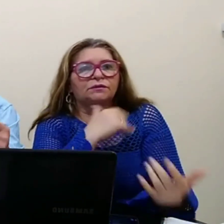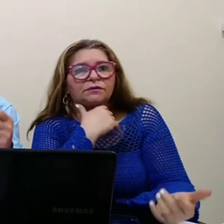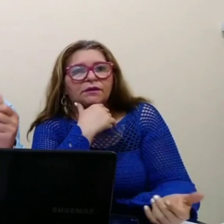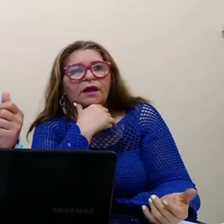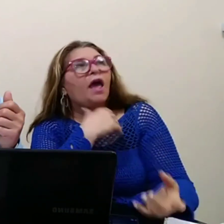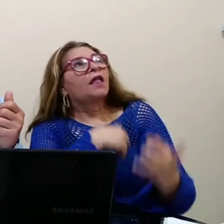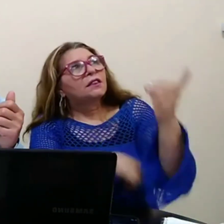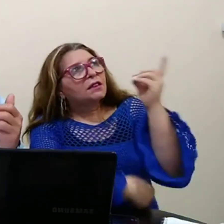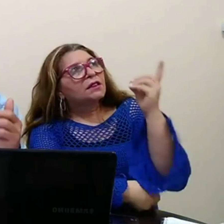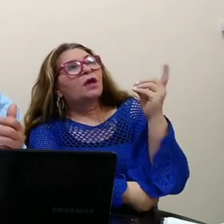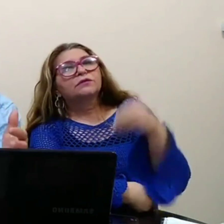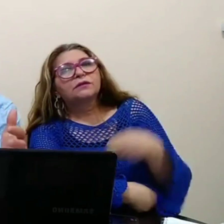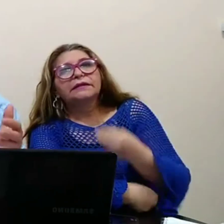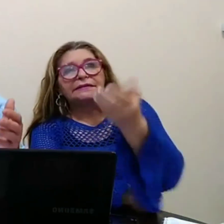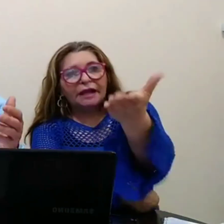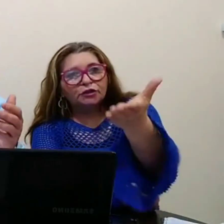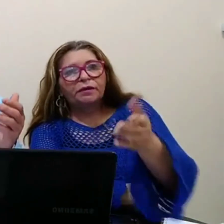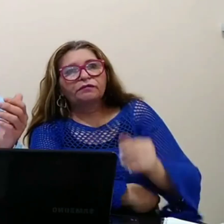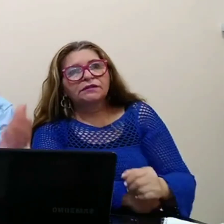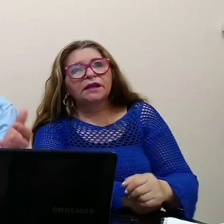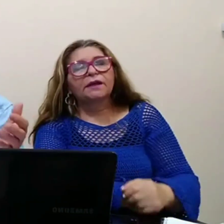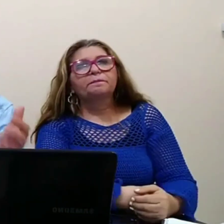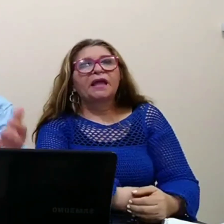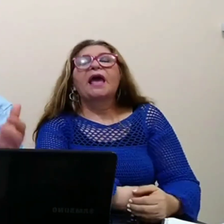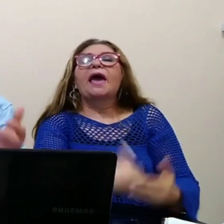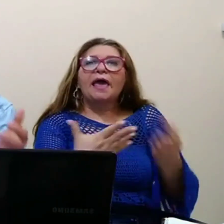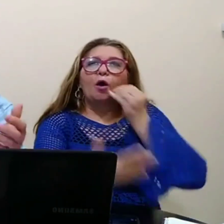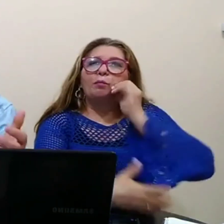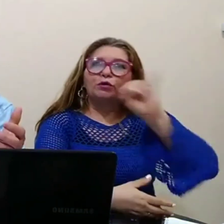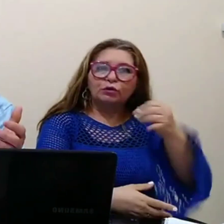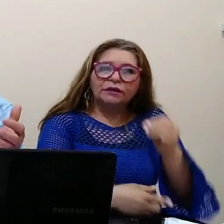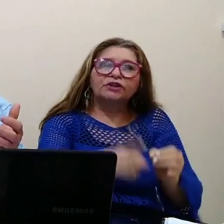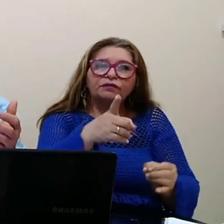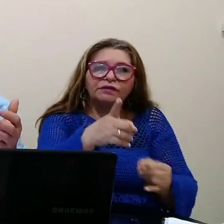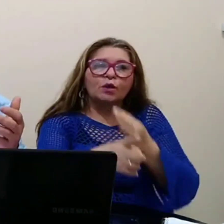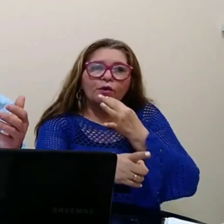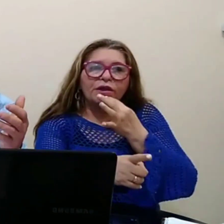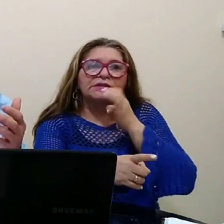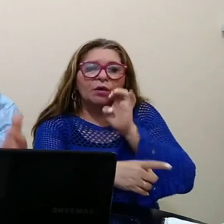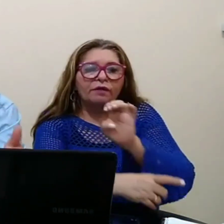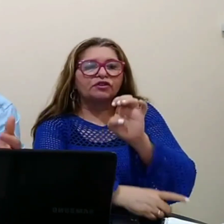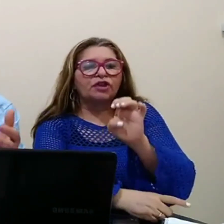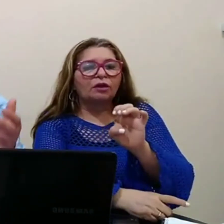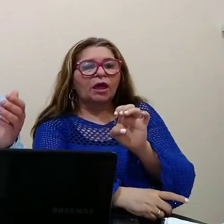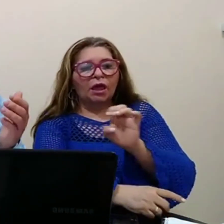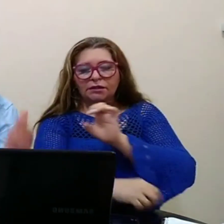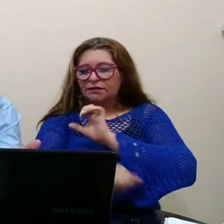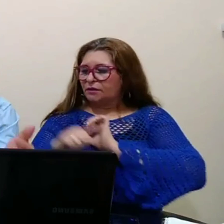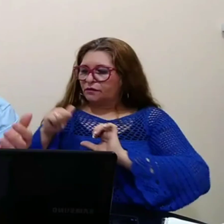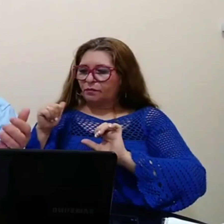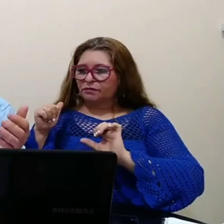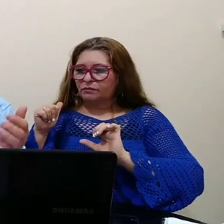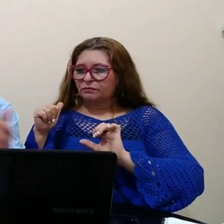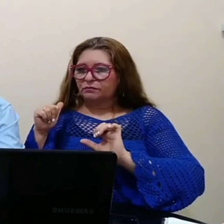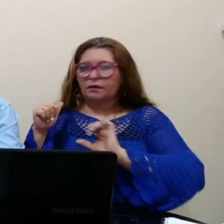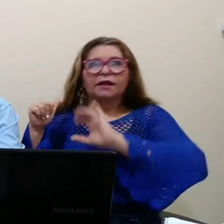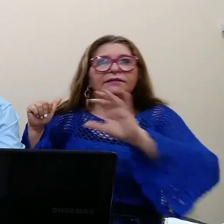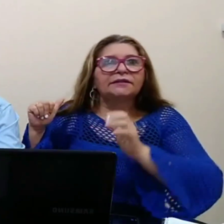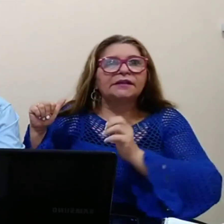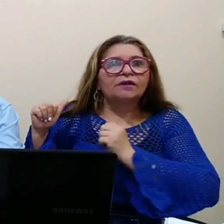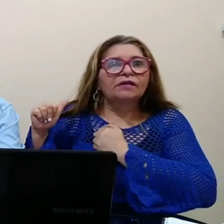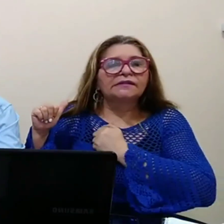Deus tem dado a oportunidade de você ouvir a mensagem do Evangelho, de ser transformado, de ser salvo,